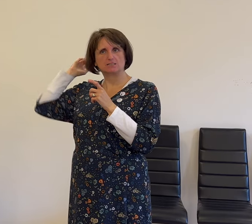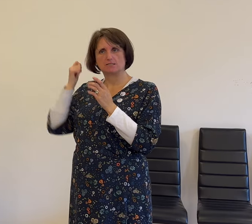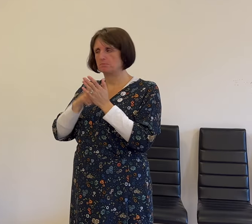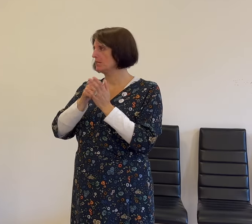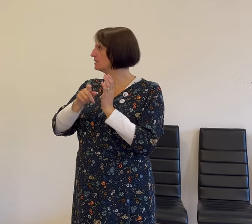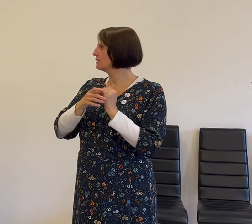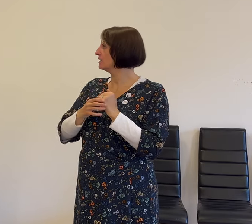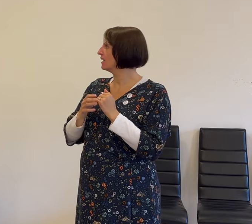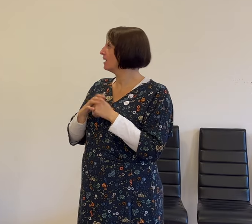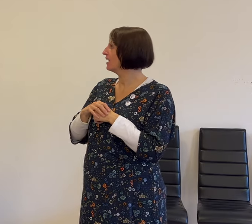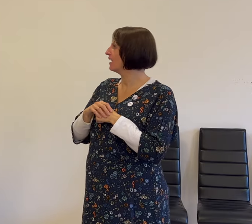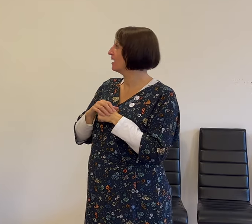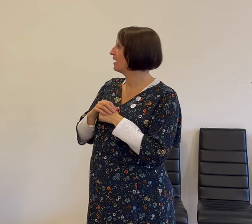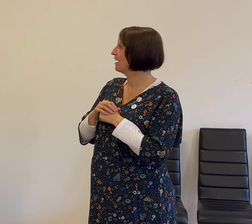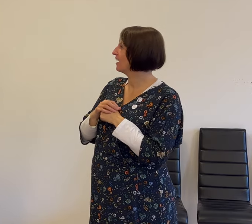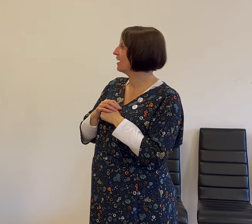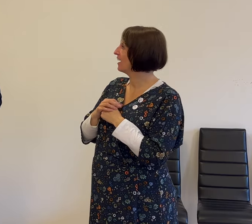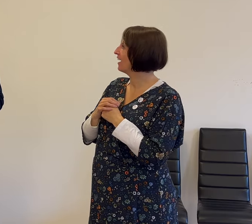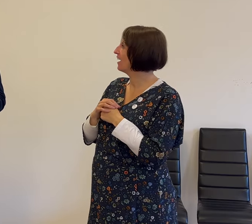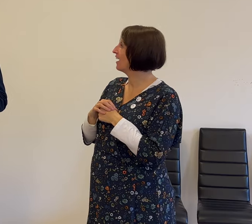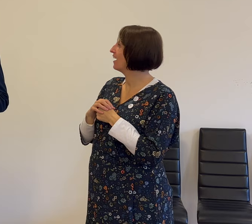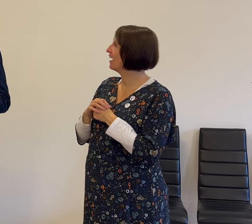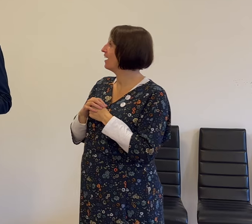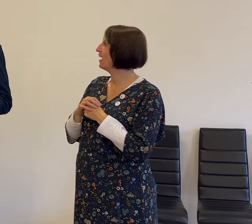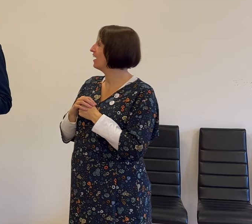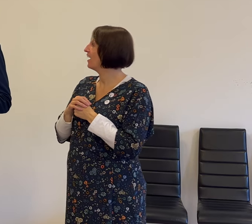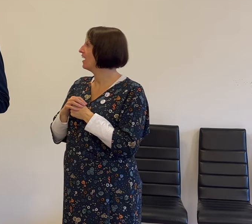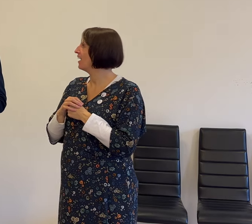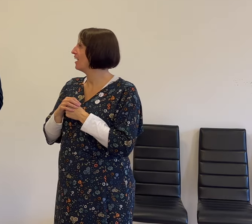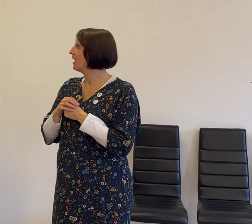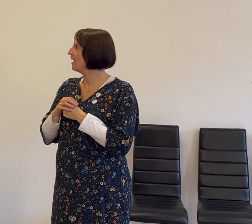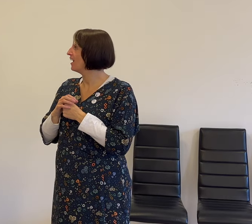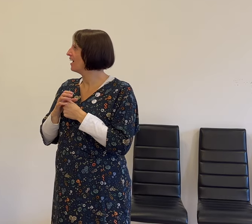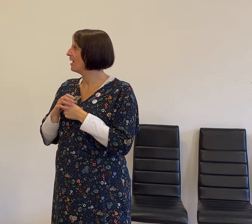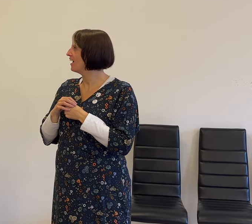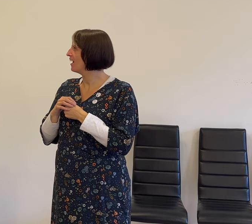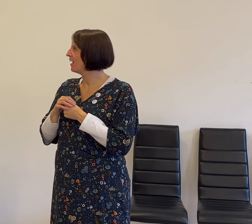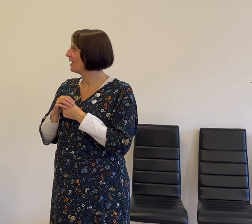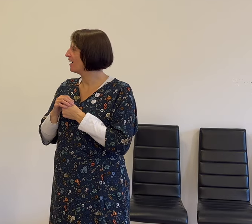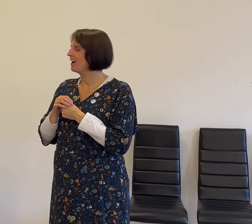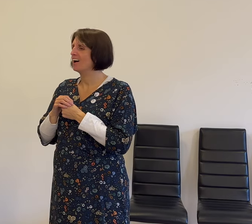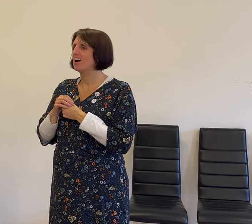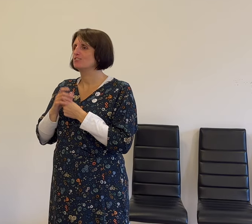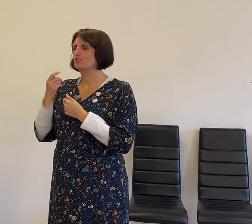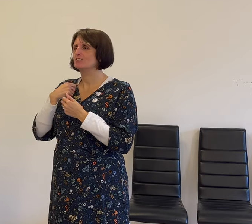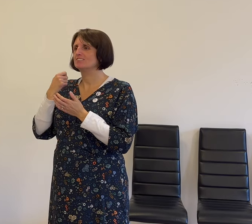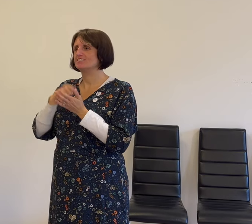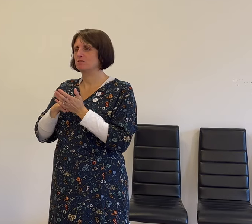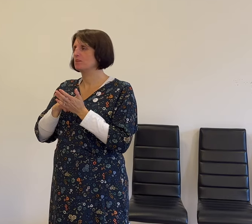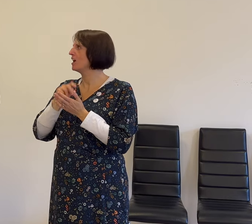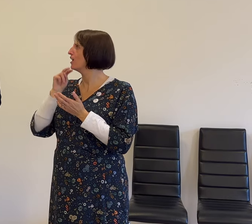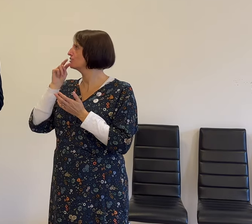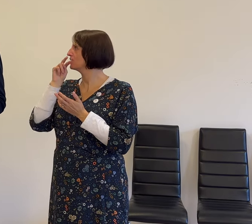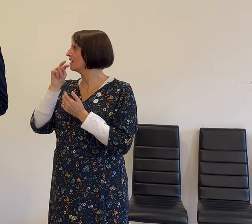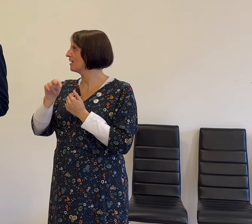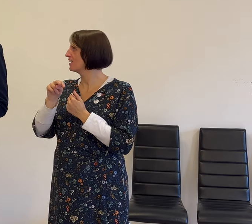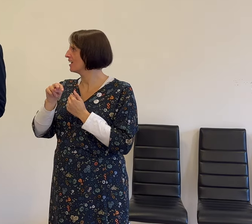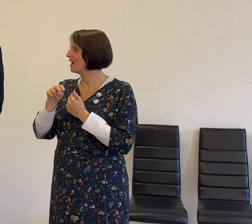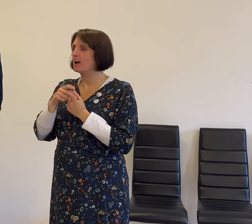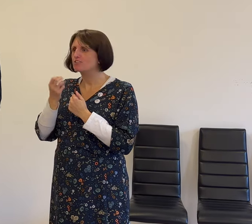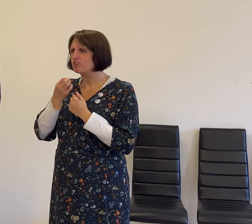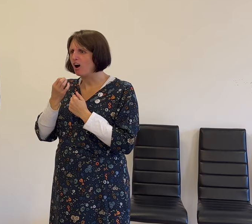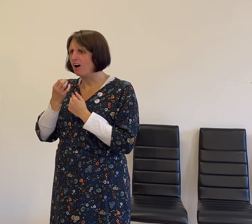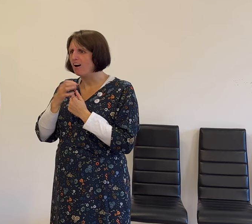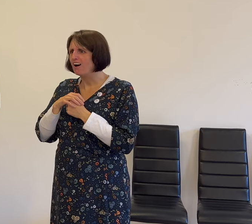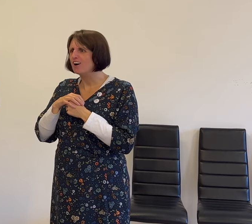Že hebrejština moc nerozlišuje ty odstíny, to znamená, tam bude červený. No, někdy to může být překvapivé, taky